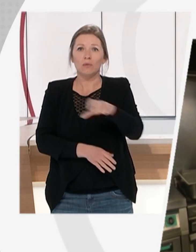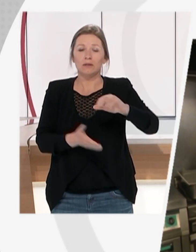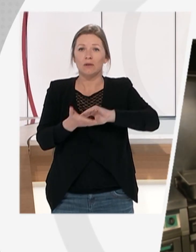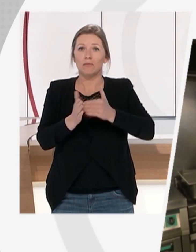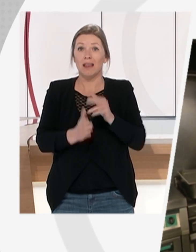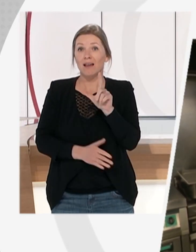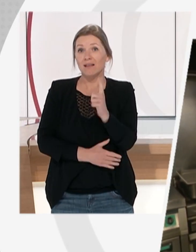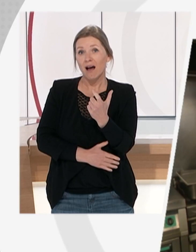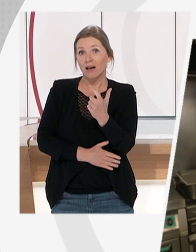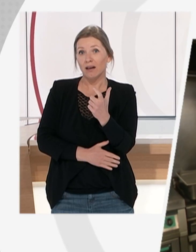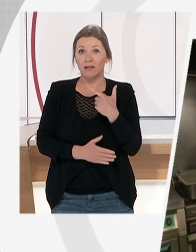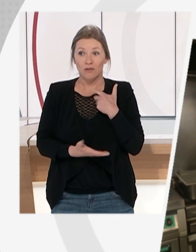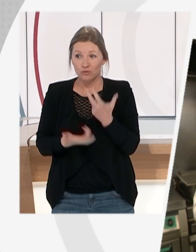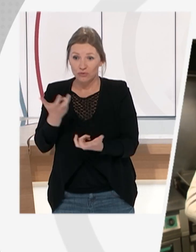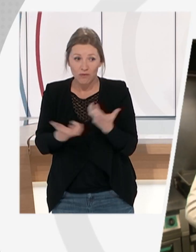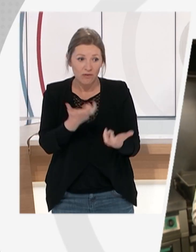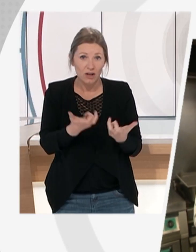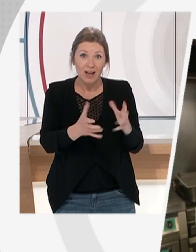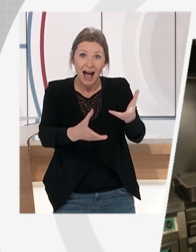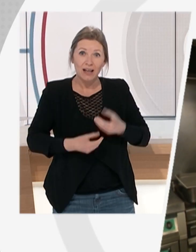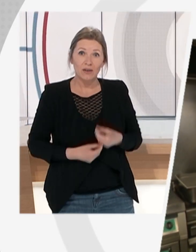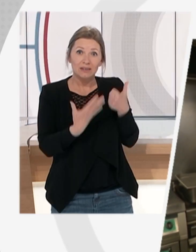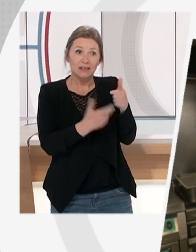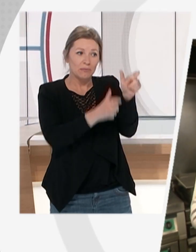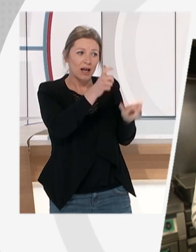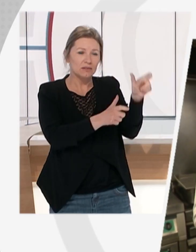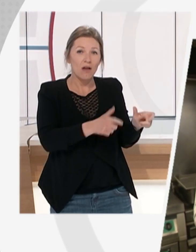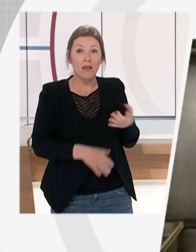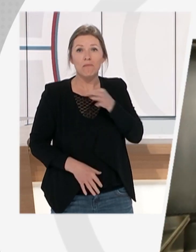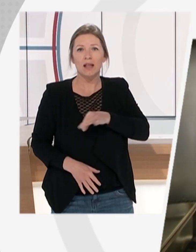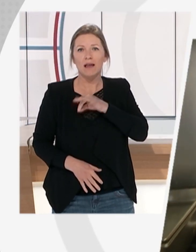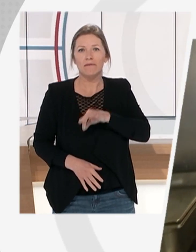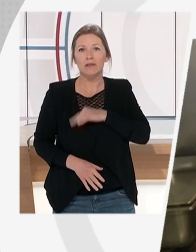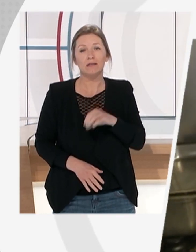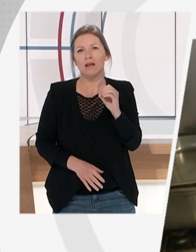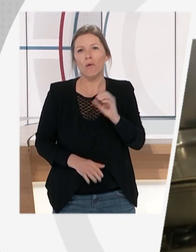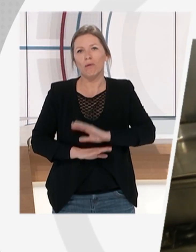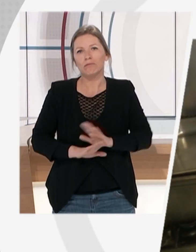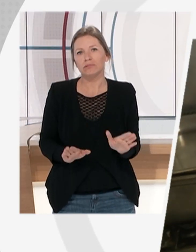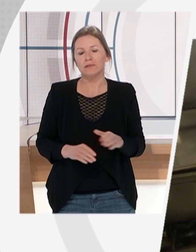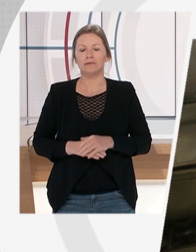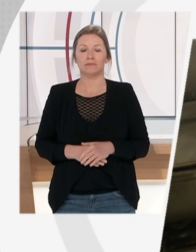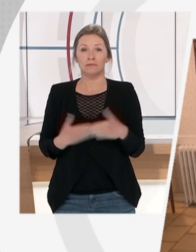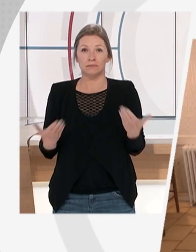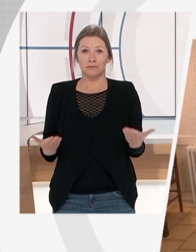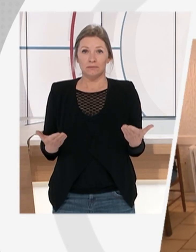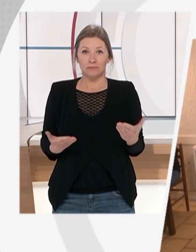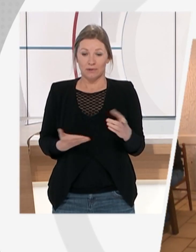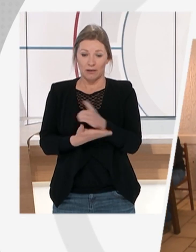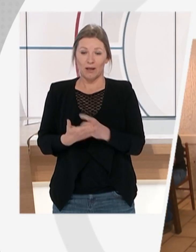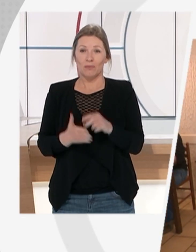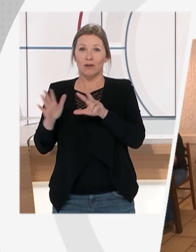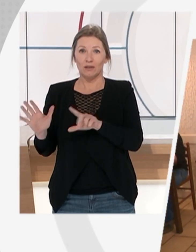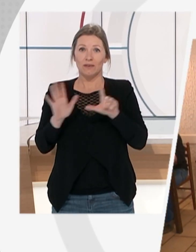chauffer et on accueille 6 clients. Donc on ne va pas parler de rentabilité aujourd'hui, c'est même pas la peine d'y penser. Pour l'instant, 20 établissements de Haute-Vienne